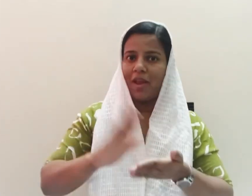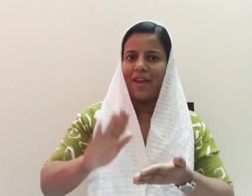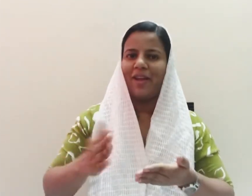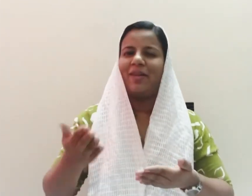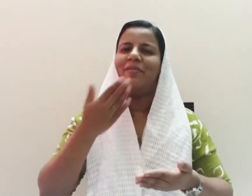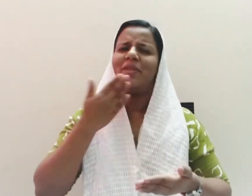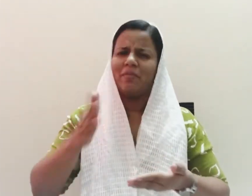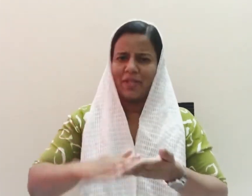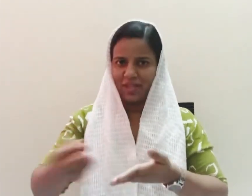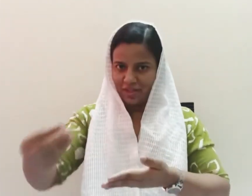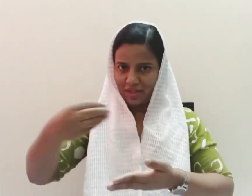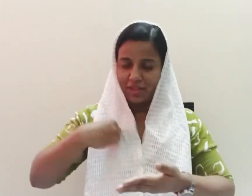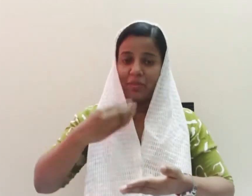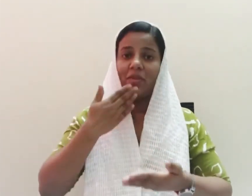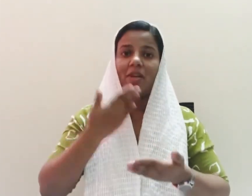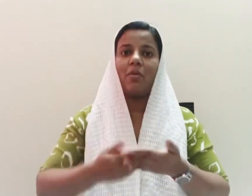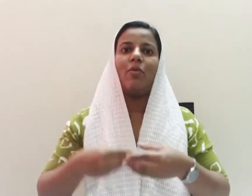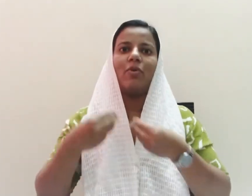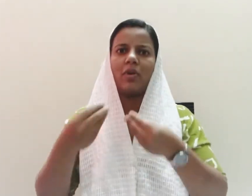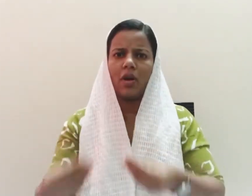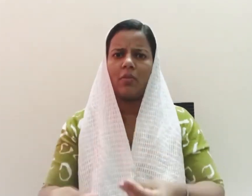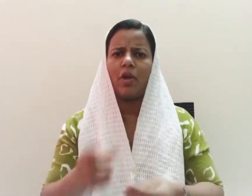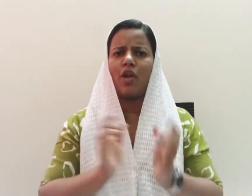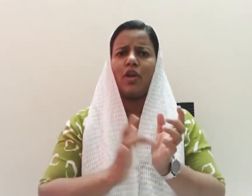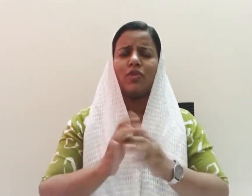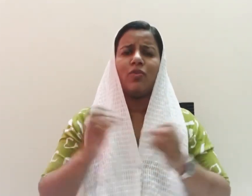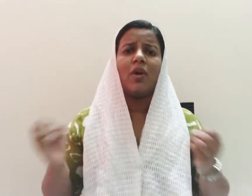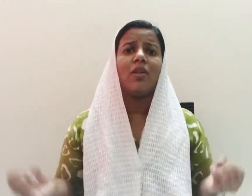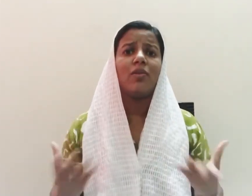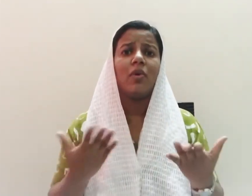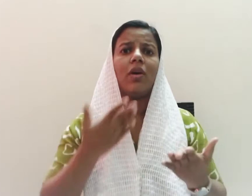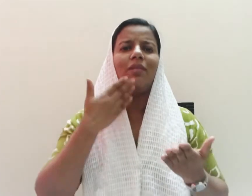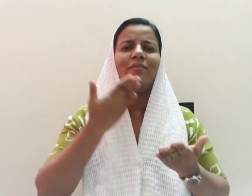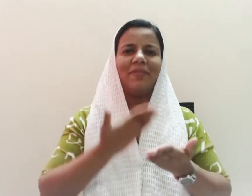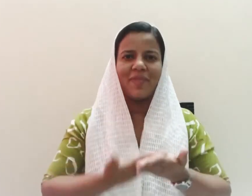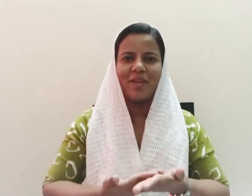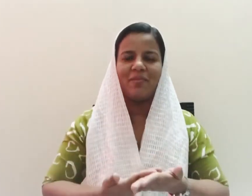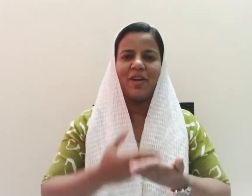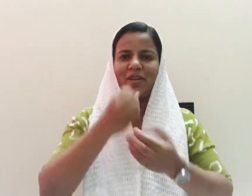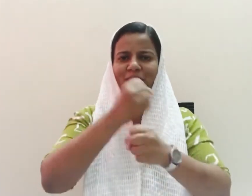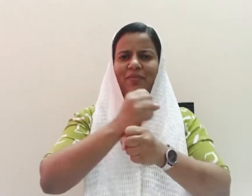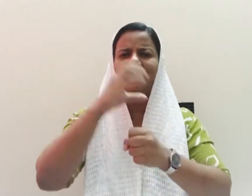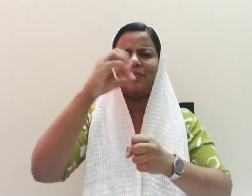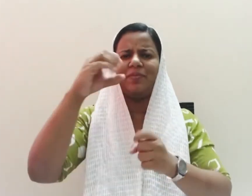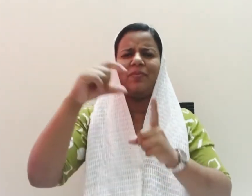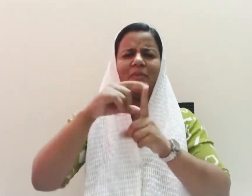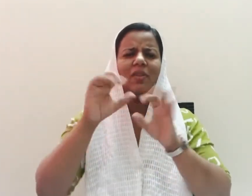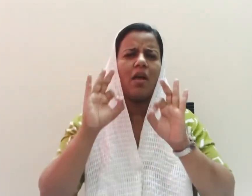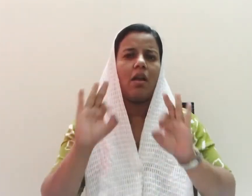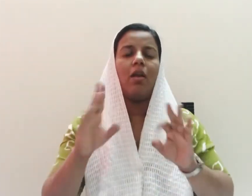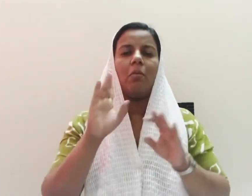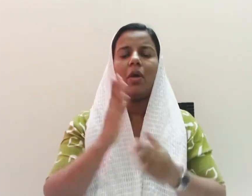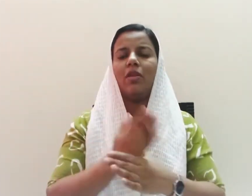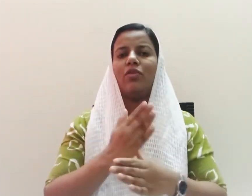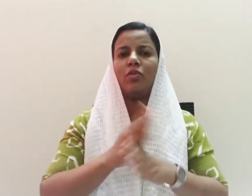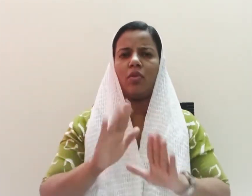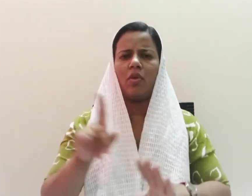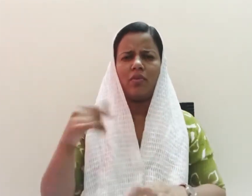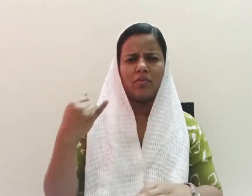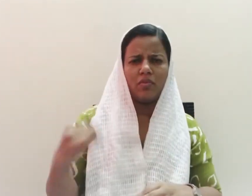നന്മ മാത്രം വസിക്കേണ്ടവരാണ്. കർത്താവിൽ നിന്ന് നന്മ മാത്രമേ വരുന്നുള്ളൂ. അപ്പം നമ്മളിൽ നിന്നും നന്മ മാത്രമേ വരാവുള്ളൂ. അവർ നമുക്കിട്ട് ദോഷം